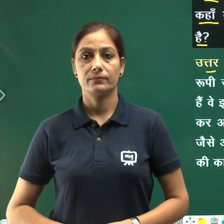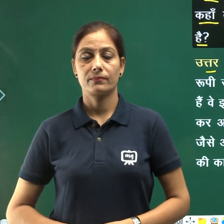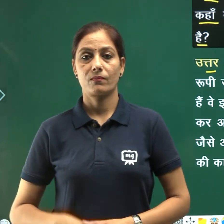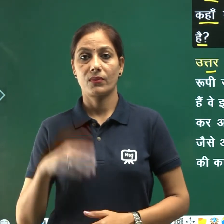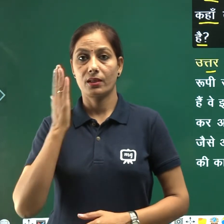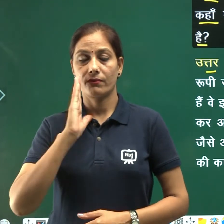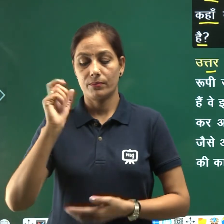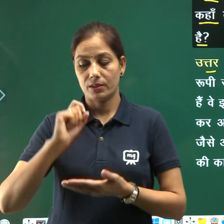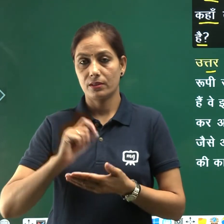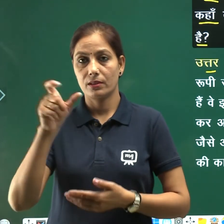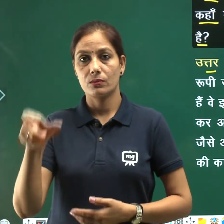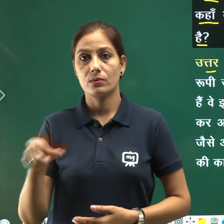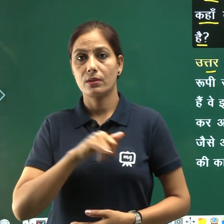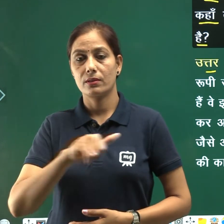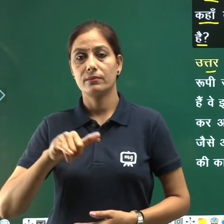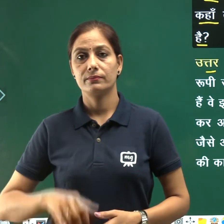कवि के अनुसार